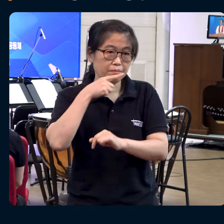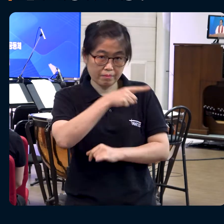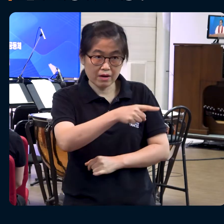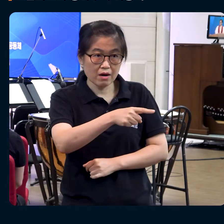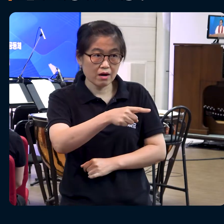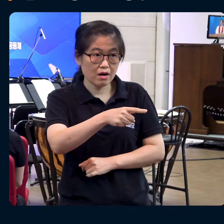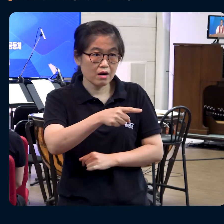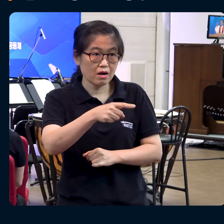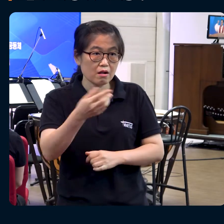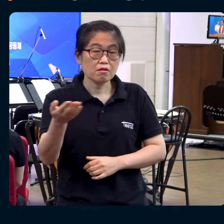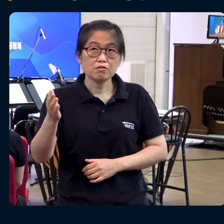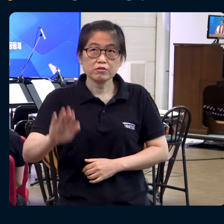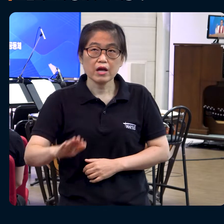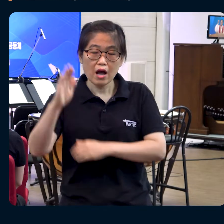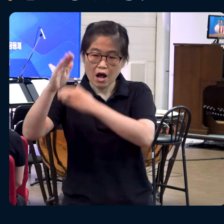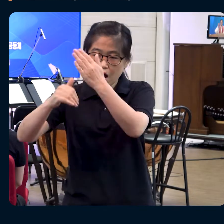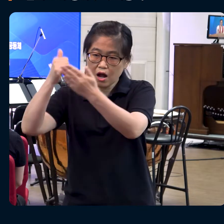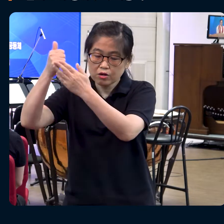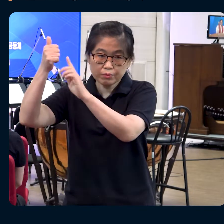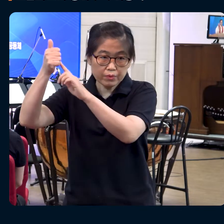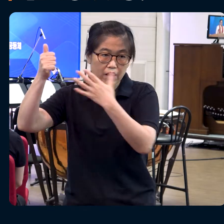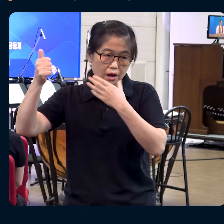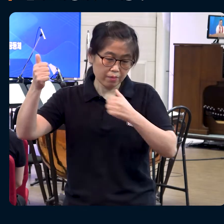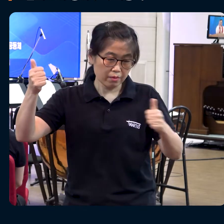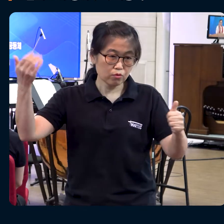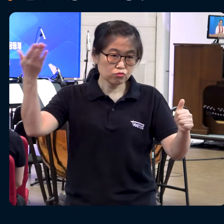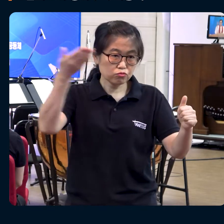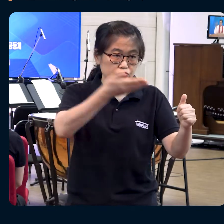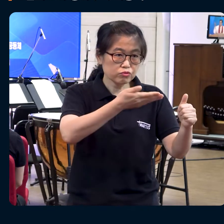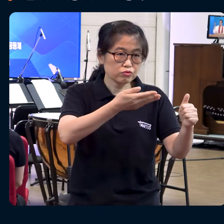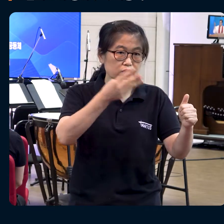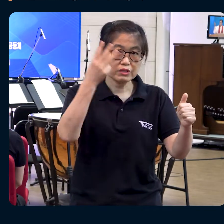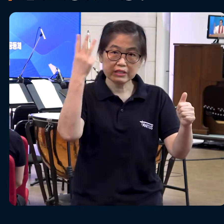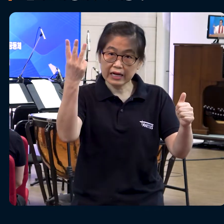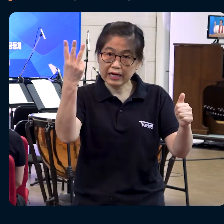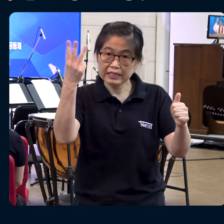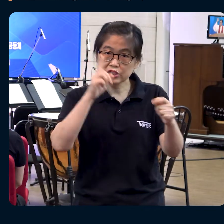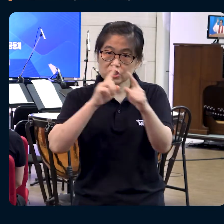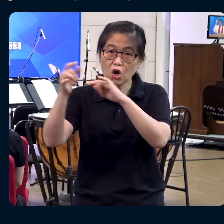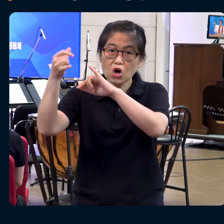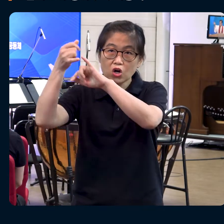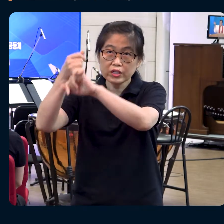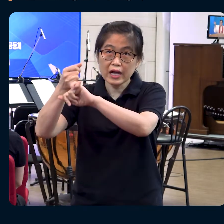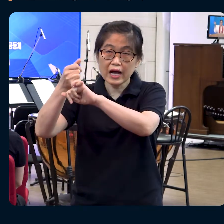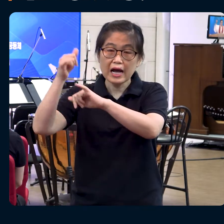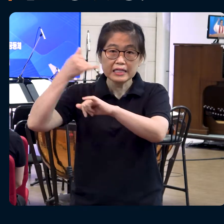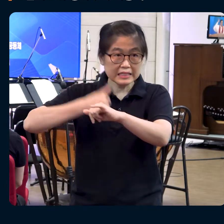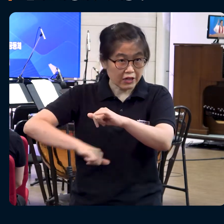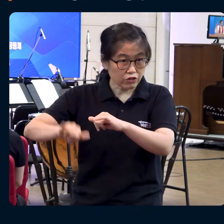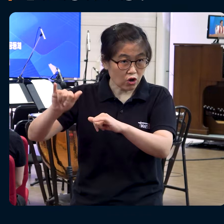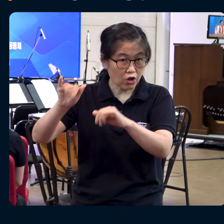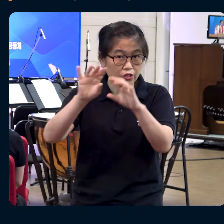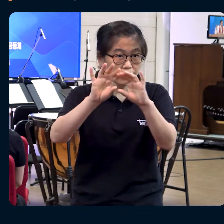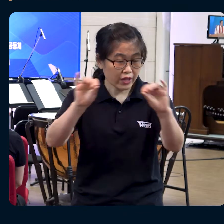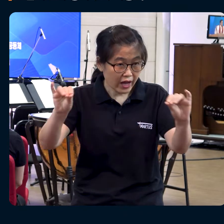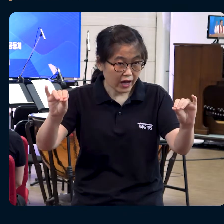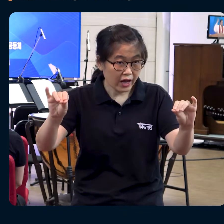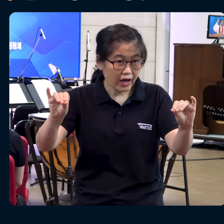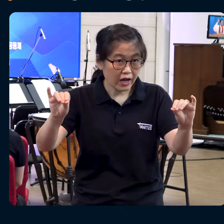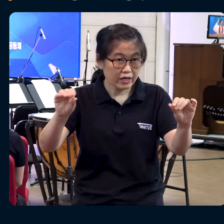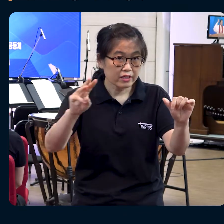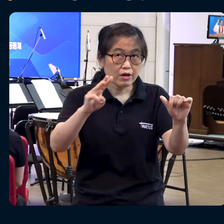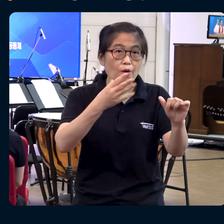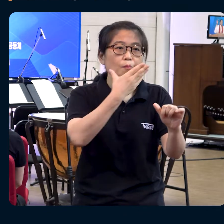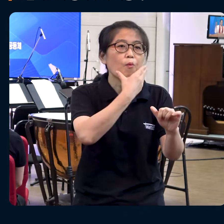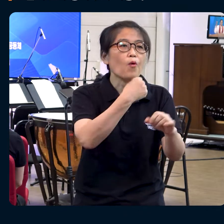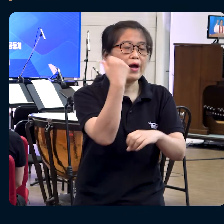말씀하시는데, 그런데 이 말씀은요, 하나님이 아브라함에게 주신 세 가지 언약, 즉 뭐예요? 자손의 언약, 땅의 언약, 그리고